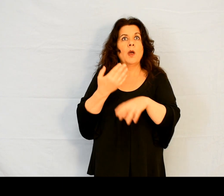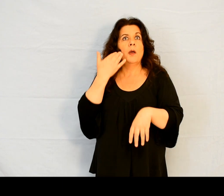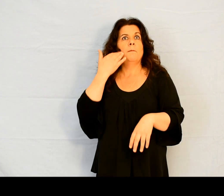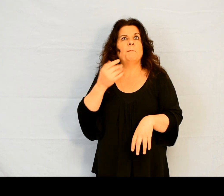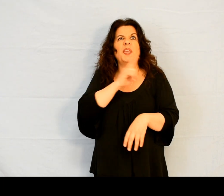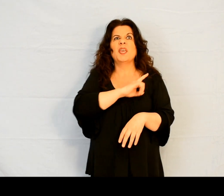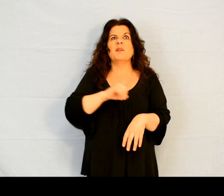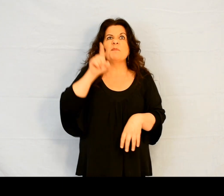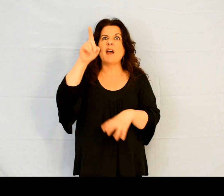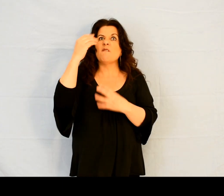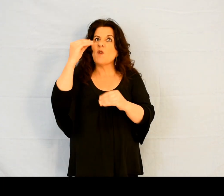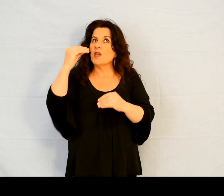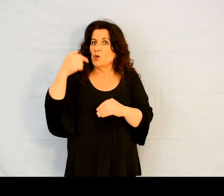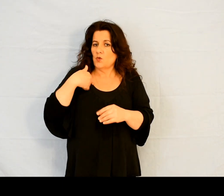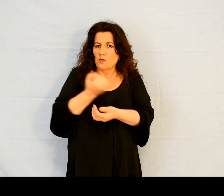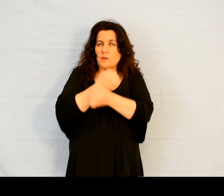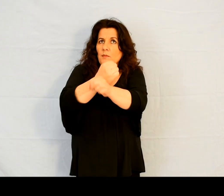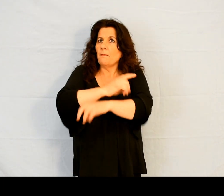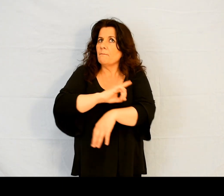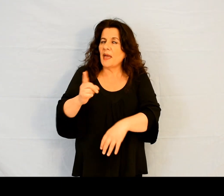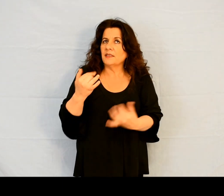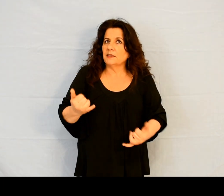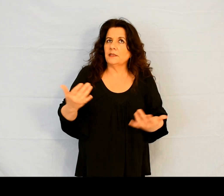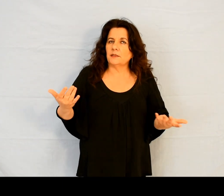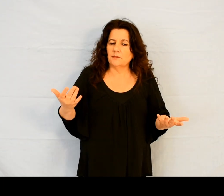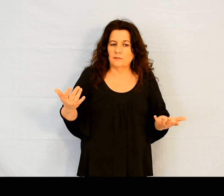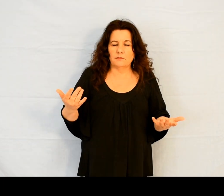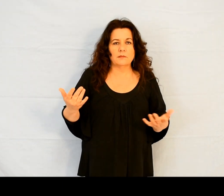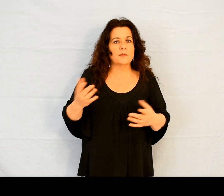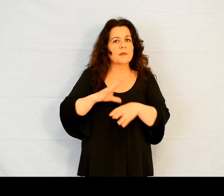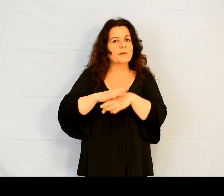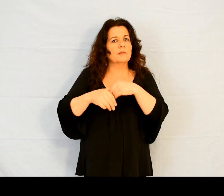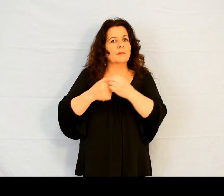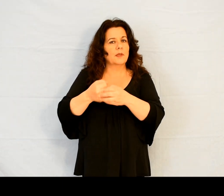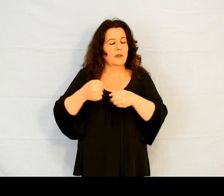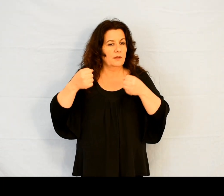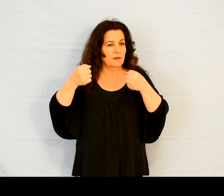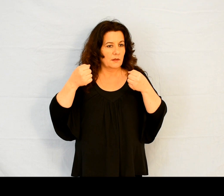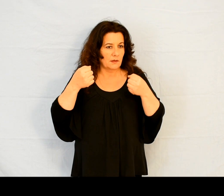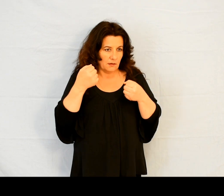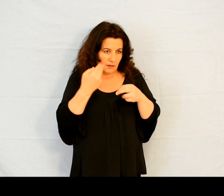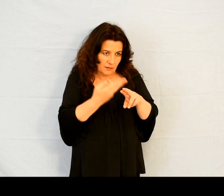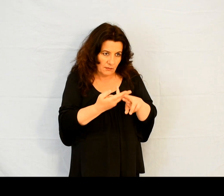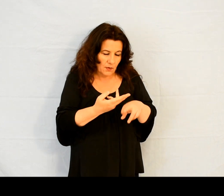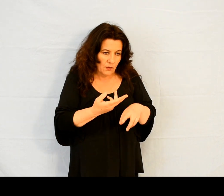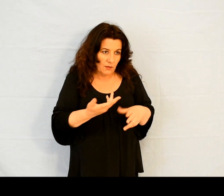Pilate leur dit « Prenez-le vous-même et jugez-le suivant votre loi. »